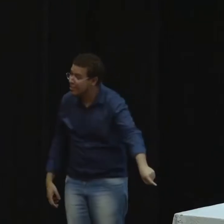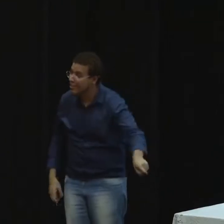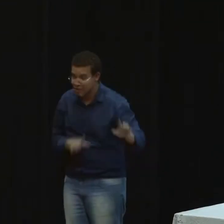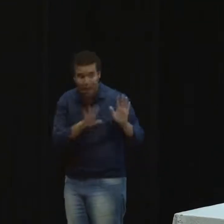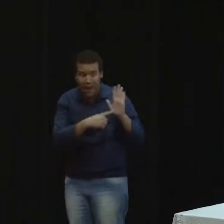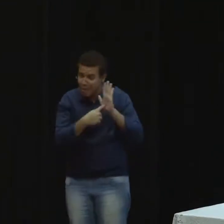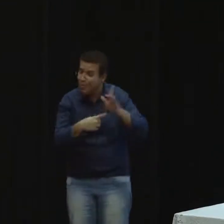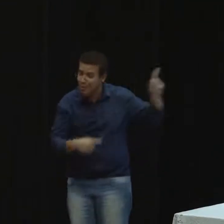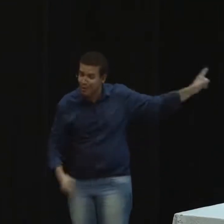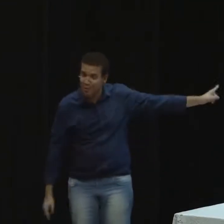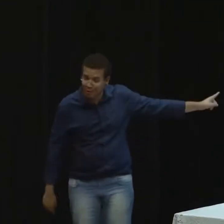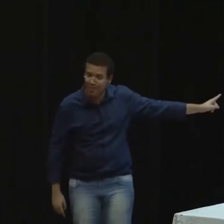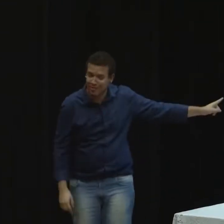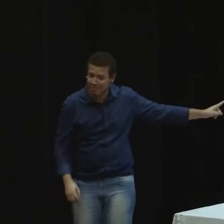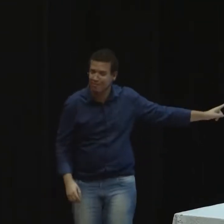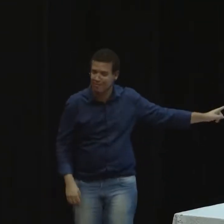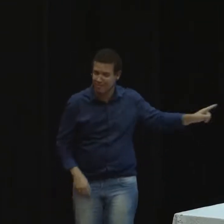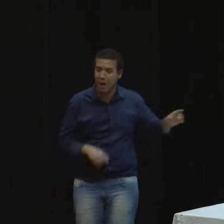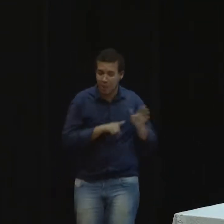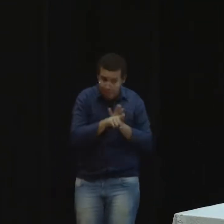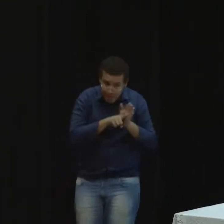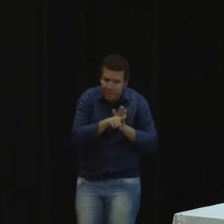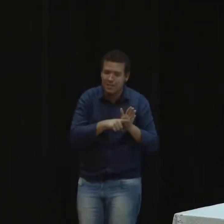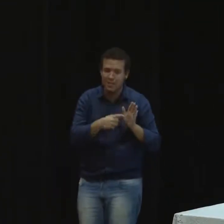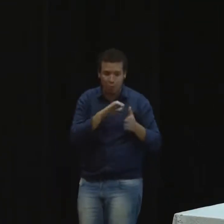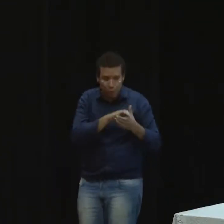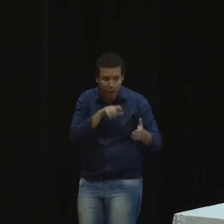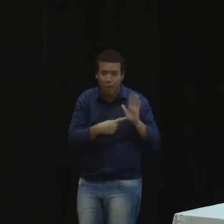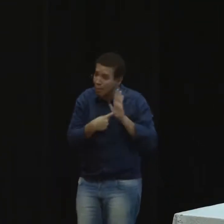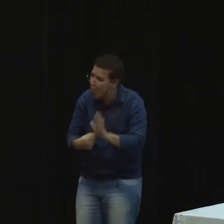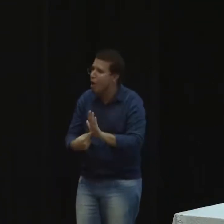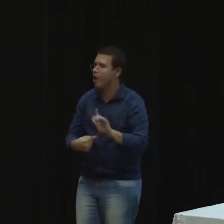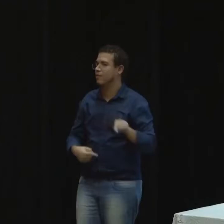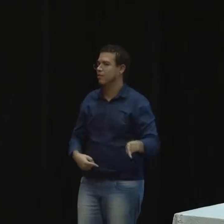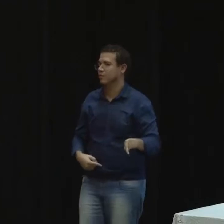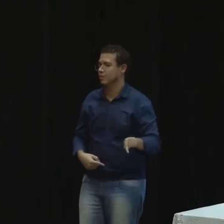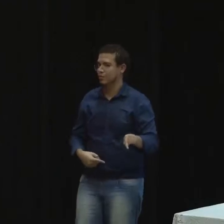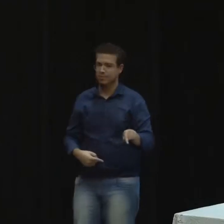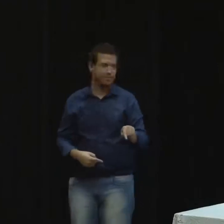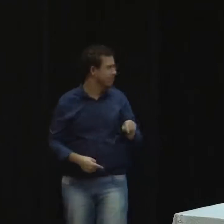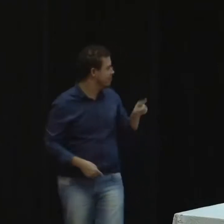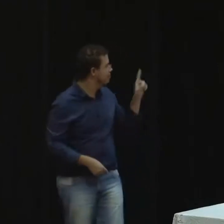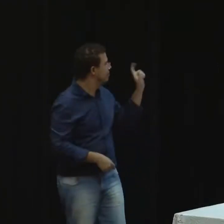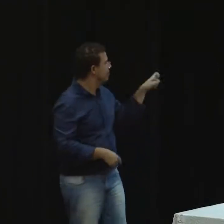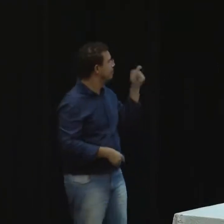filhos sentem isso. Ele trouxe isso na pesquisa. A pesquisa revelou esse fato.